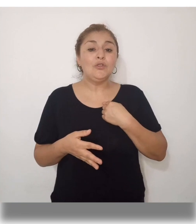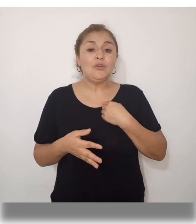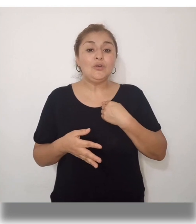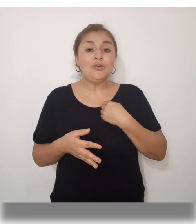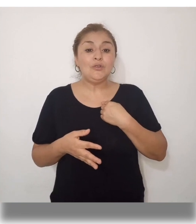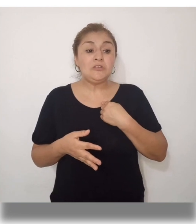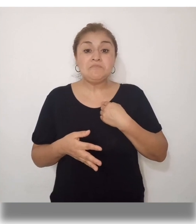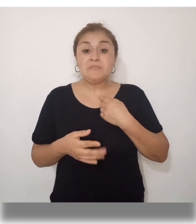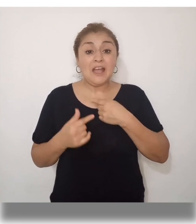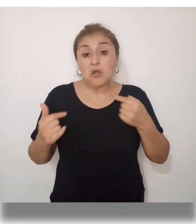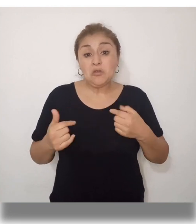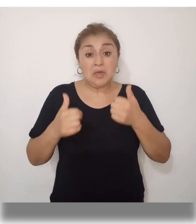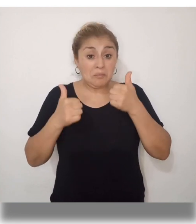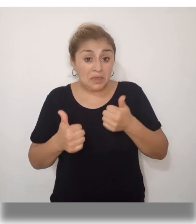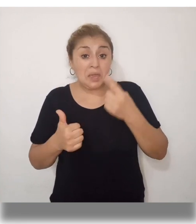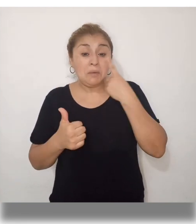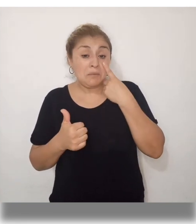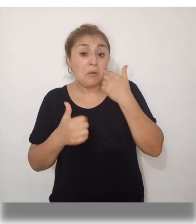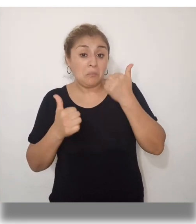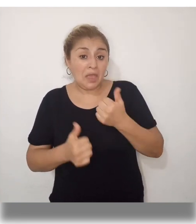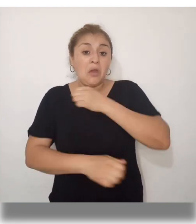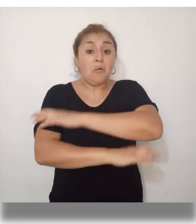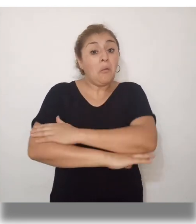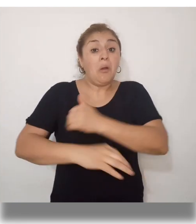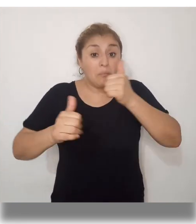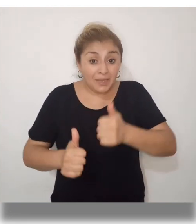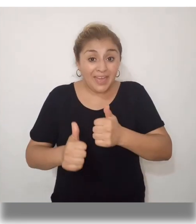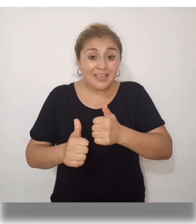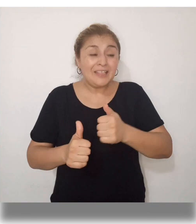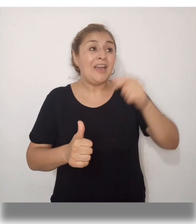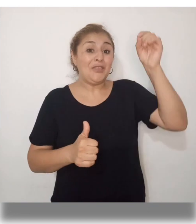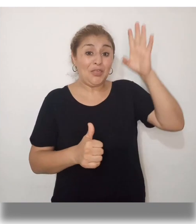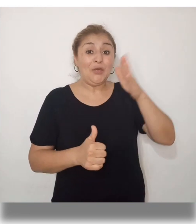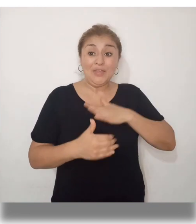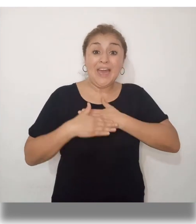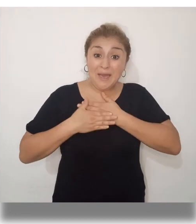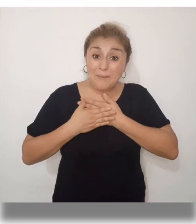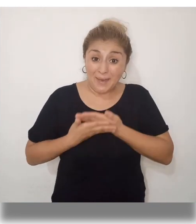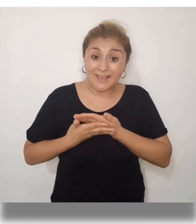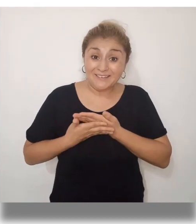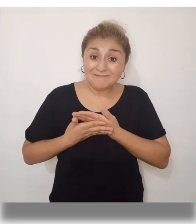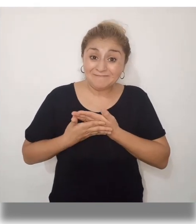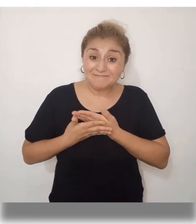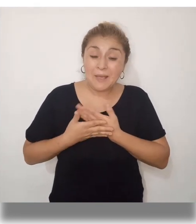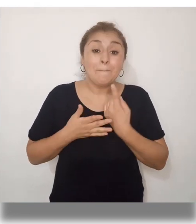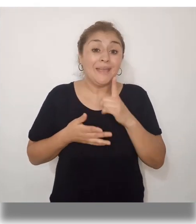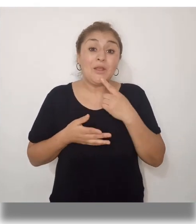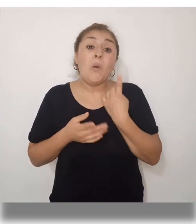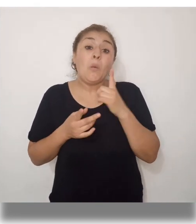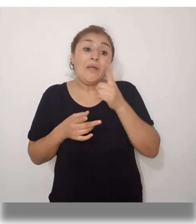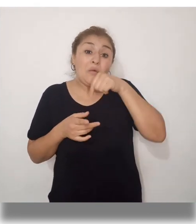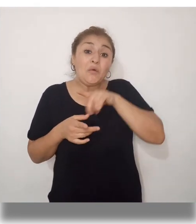y nos ama y nos considera a sus hijos y cuando hacemos las cosas mal también